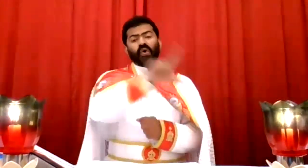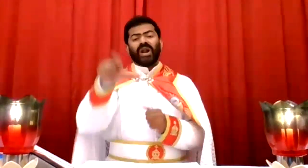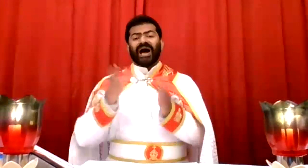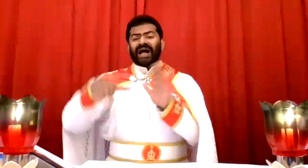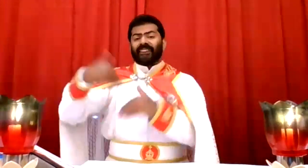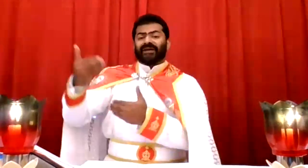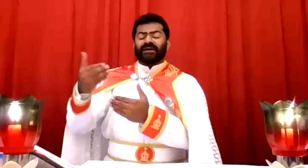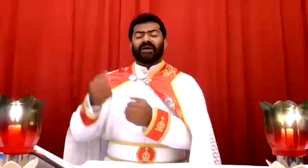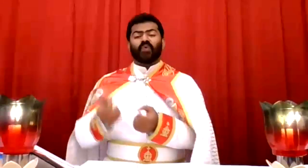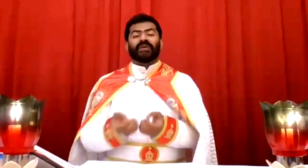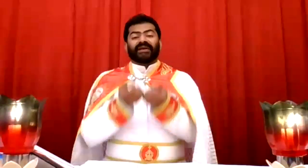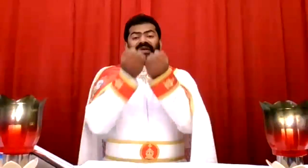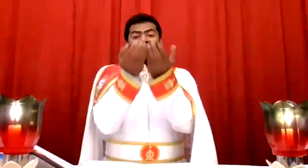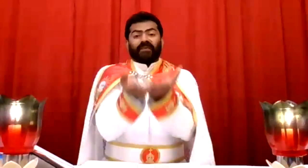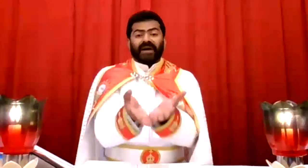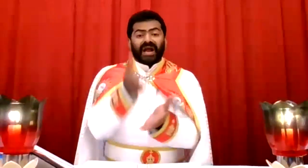all